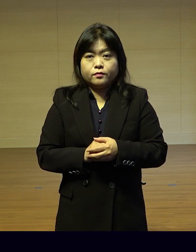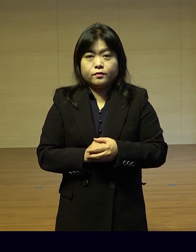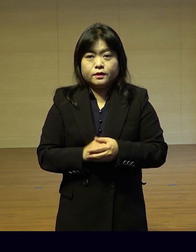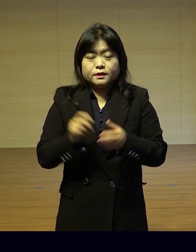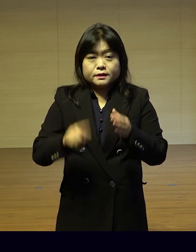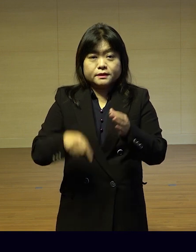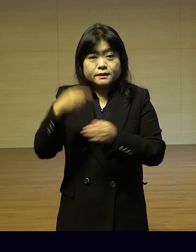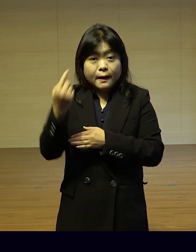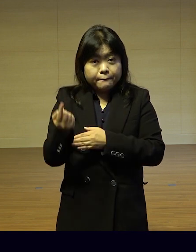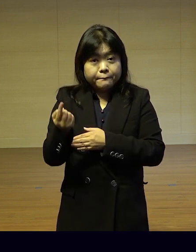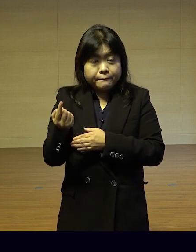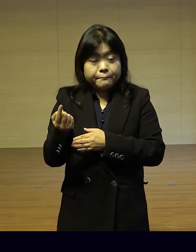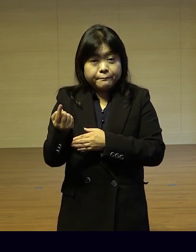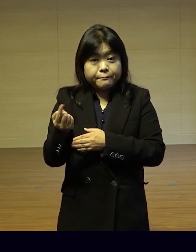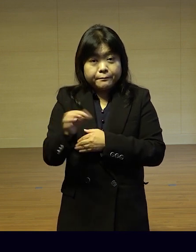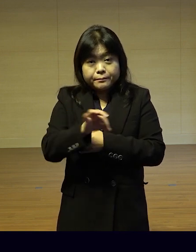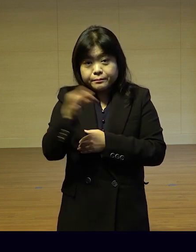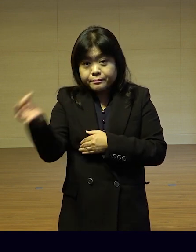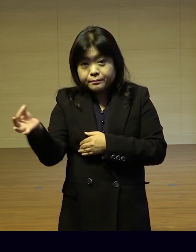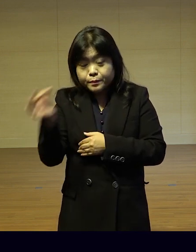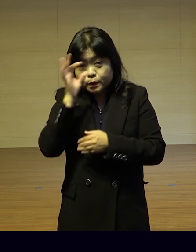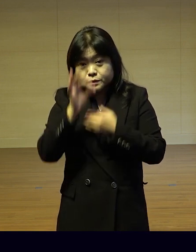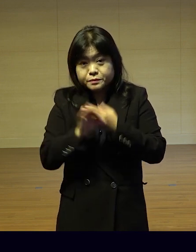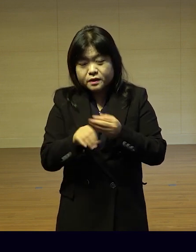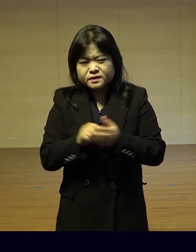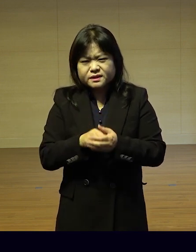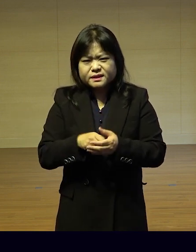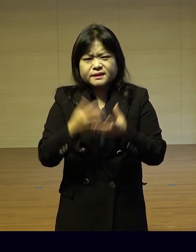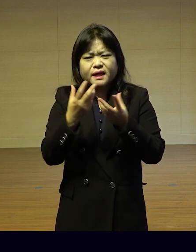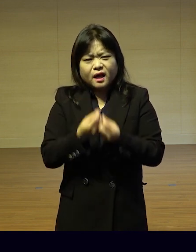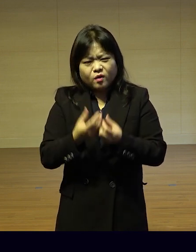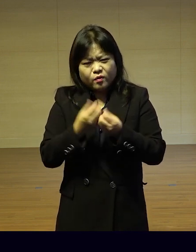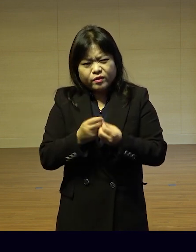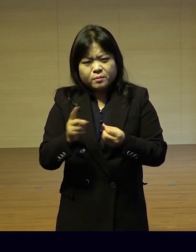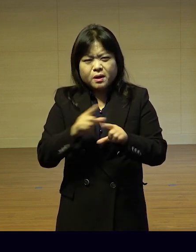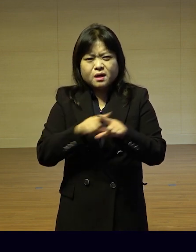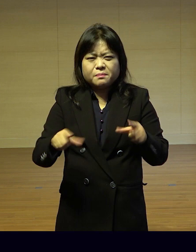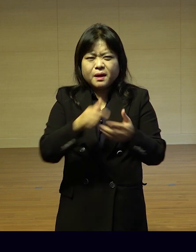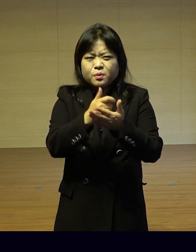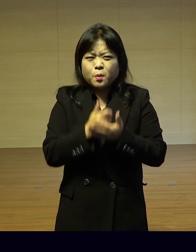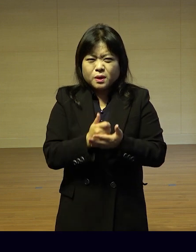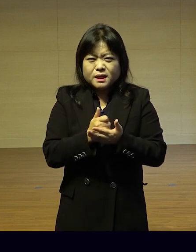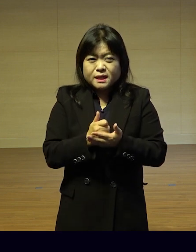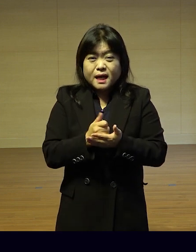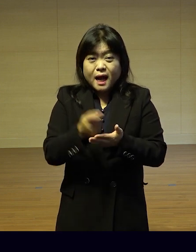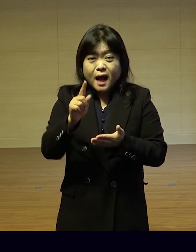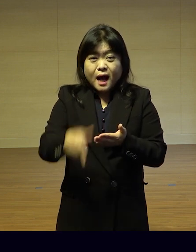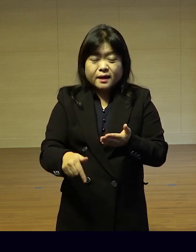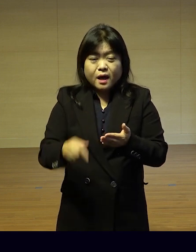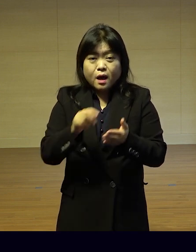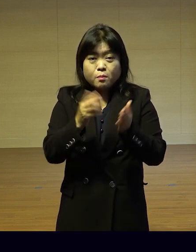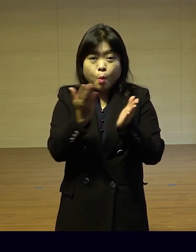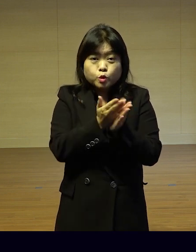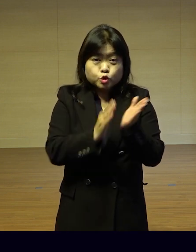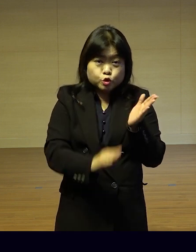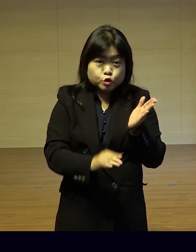그 다음 점을 보시면요, 예컨대 일반 논리학에서 말하는 모순과